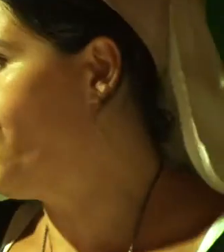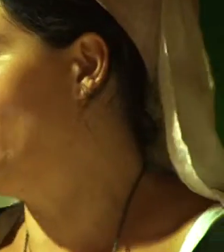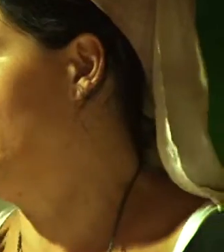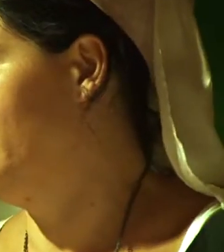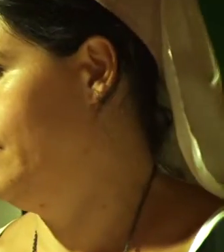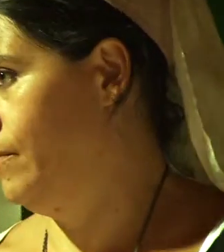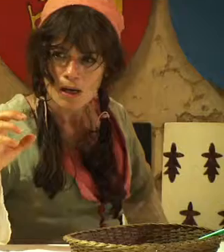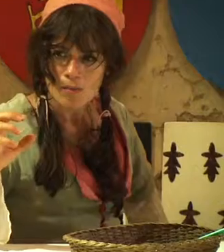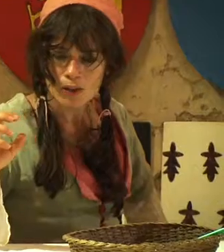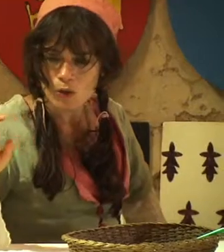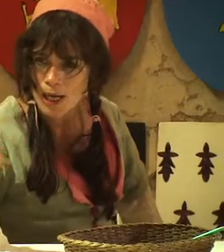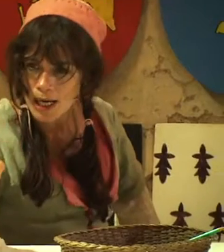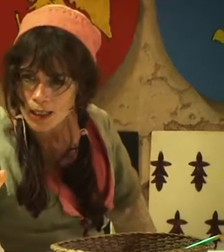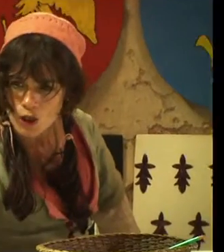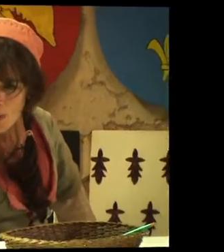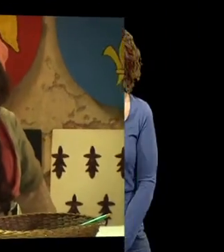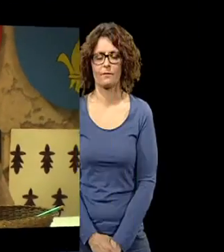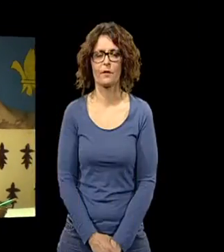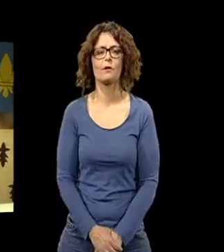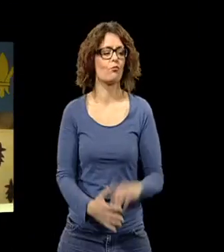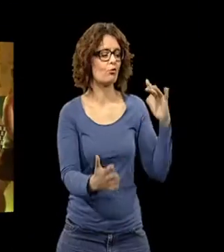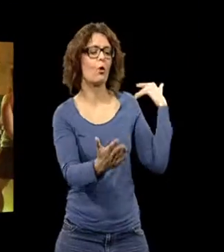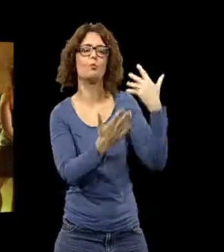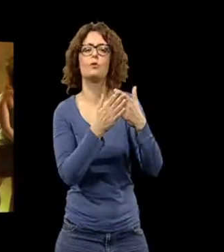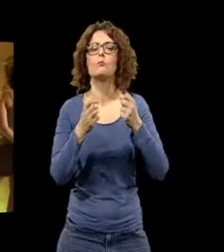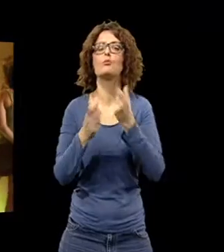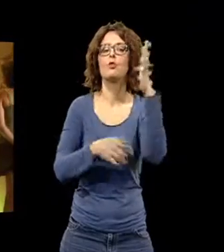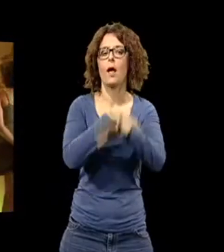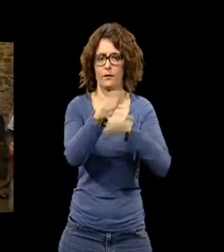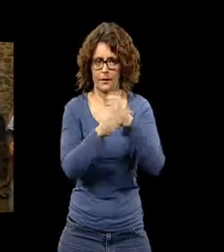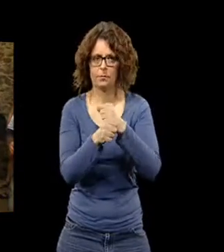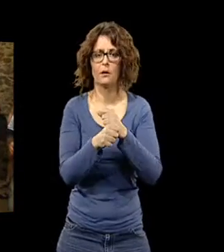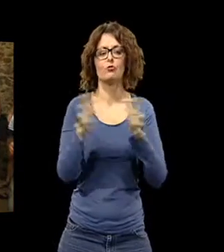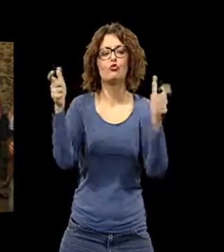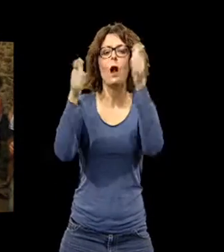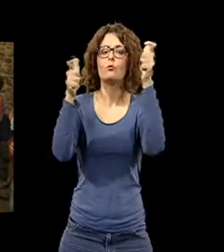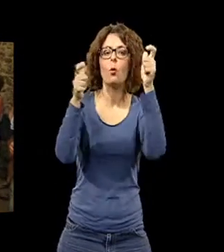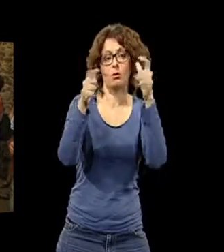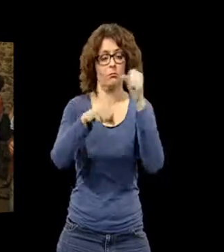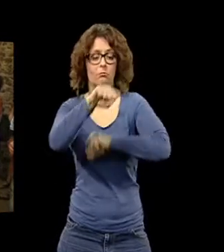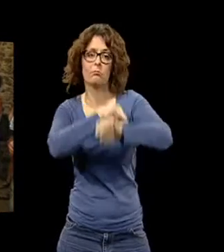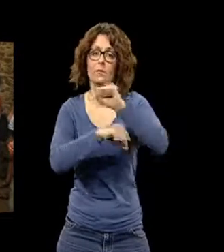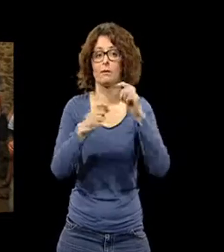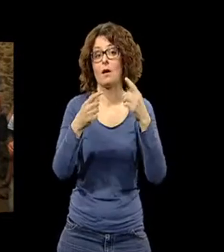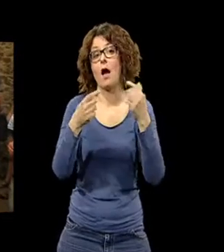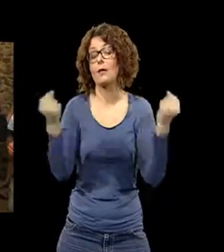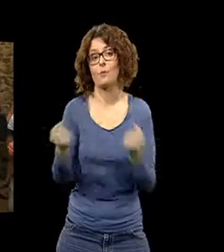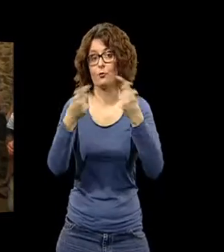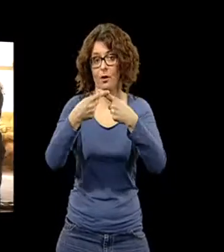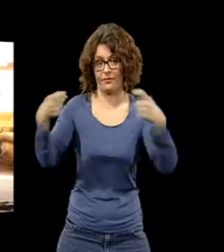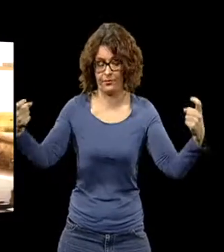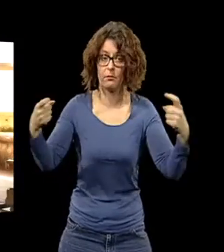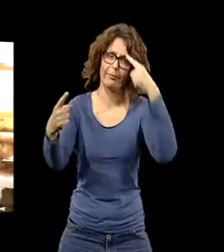Youhou. Ouf. Parce que la guerre n'est jamais bien loin. Par exemple, la porte qui est derrière vous, là, c'est un escalier en vis. Alors, vous en emprunterez un autre dans le donjon tout à